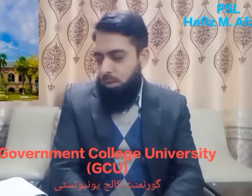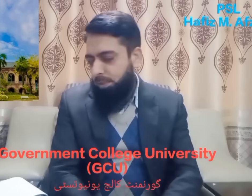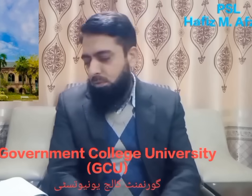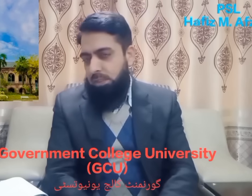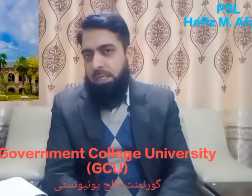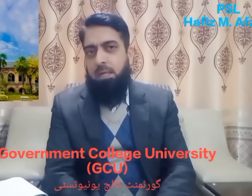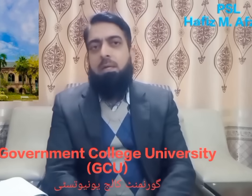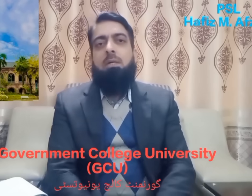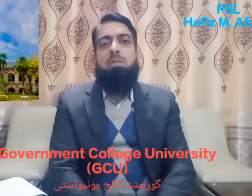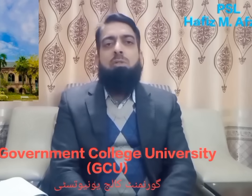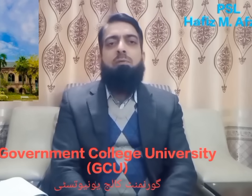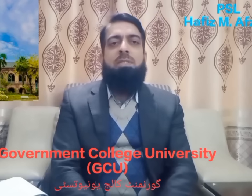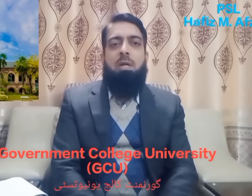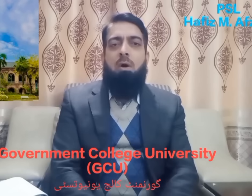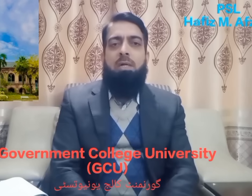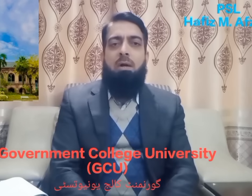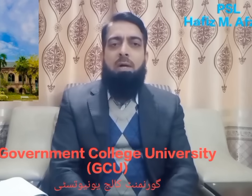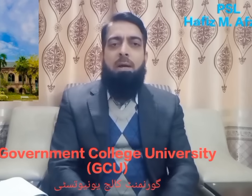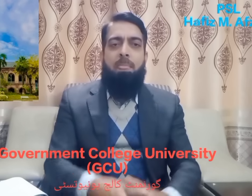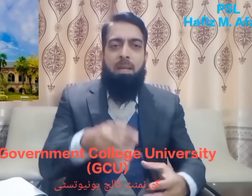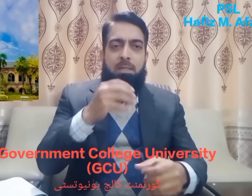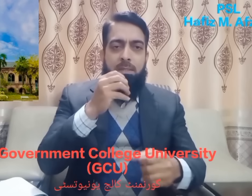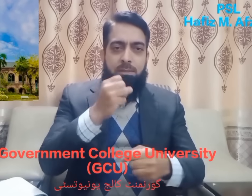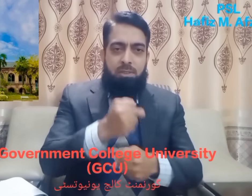लाहौर भी हो जाएगा। जीसी यूनिवर्सिटी लाहौर क्या होगा,